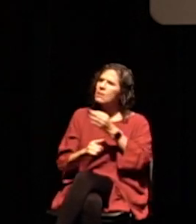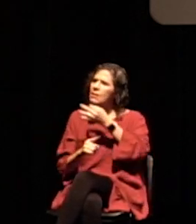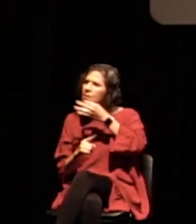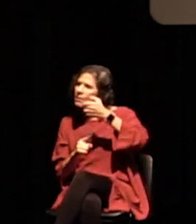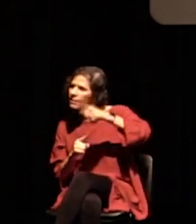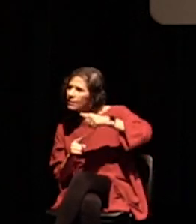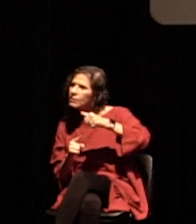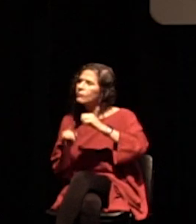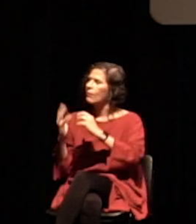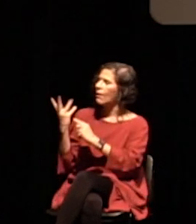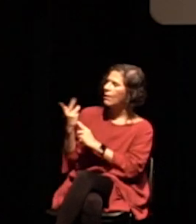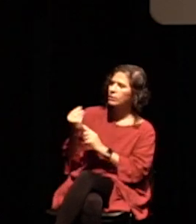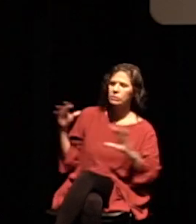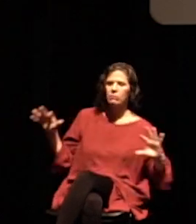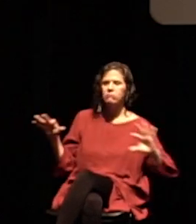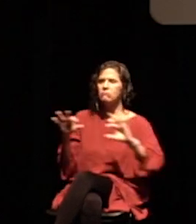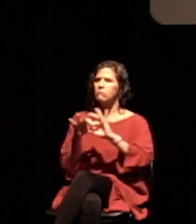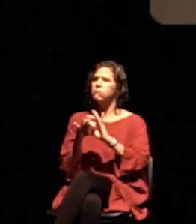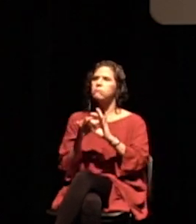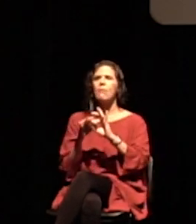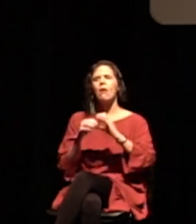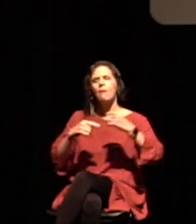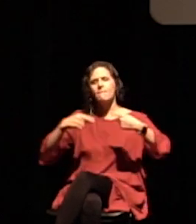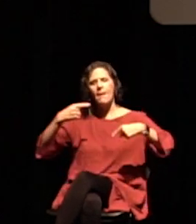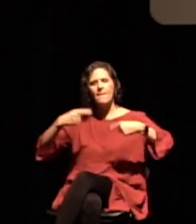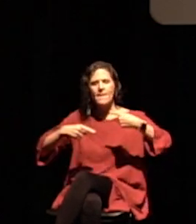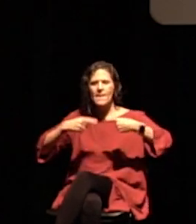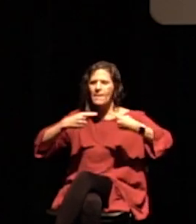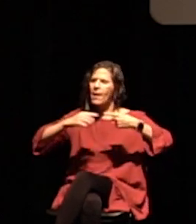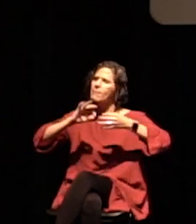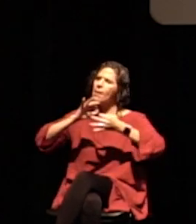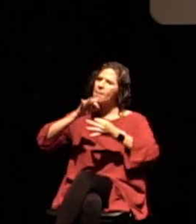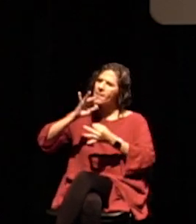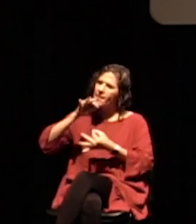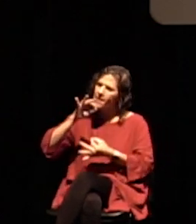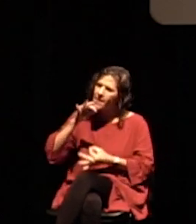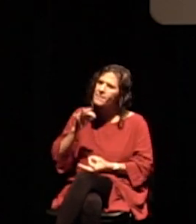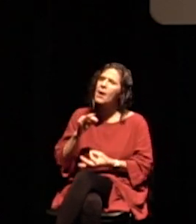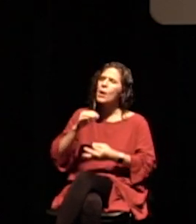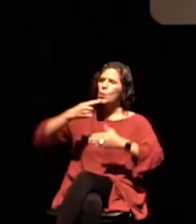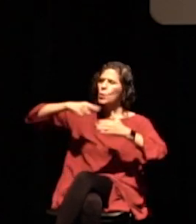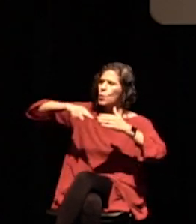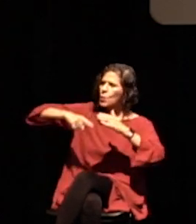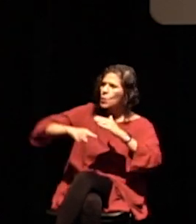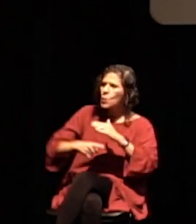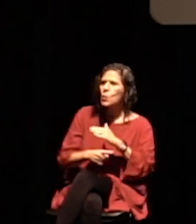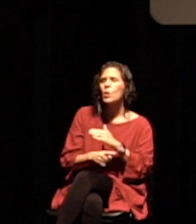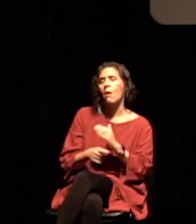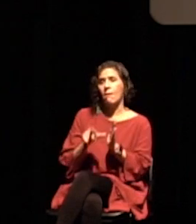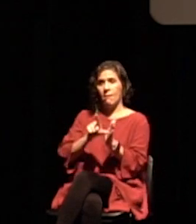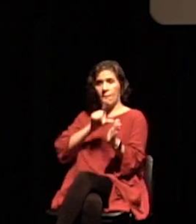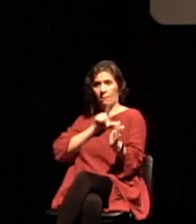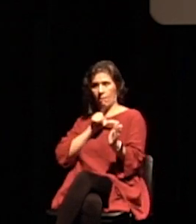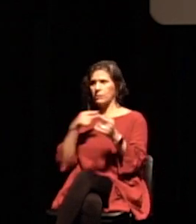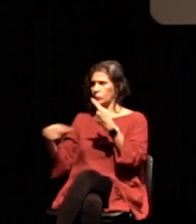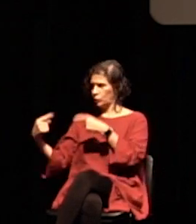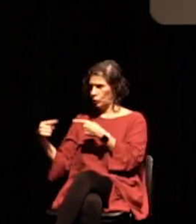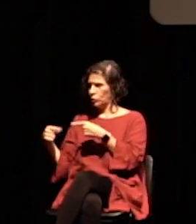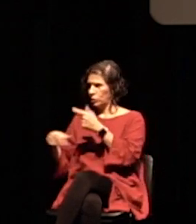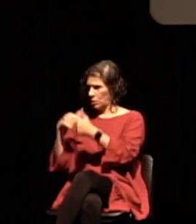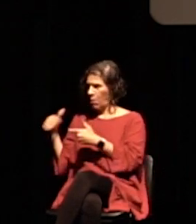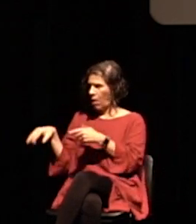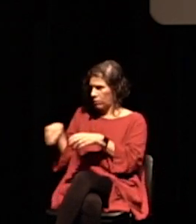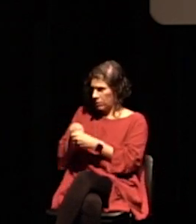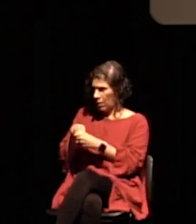artista. Né? Então, antes de discutir o trabalho, a instalação do trabalho no espaço expositivo,